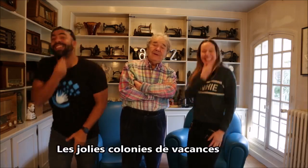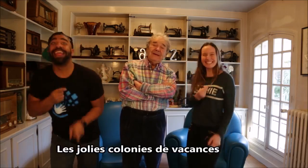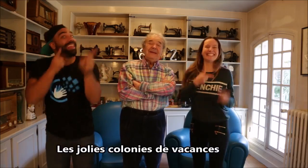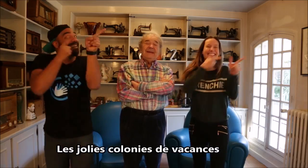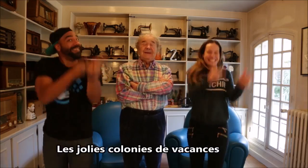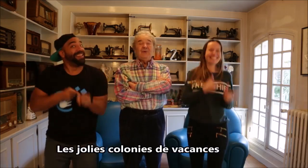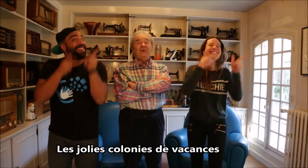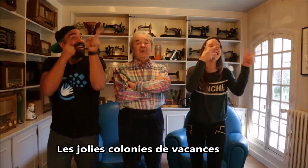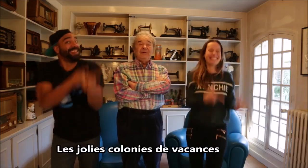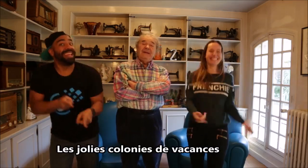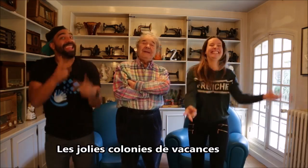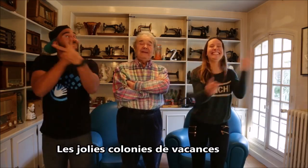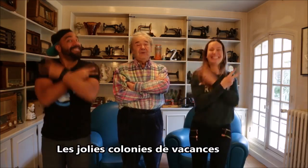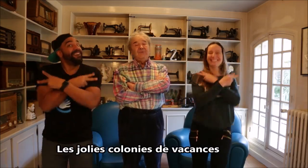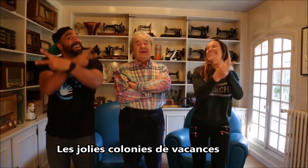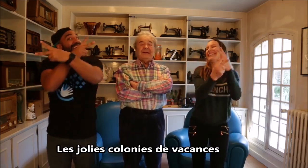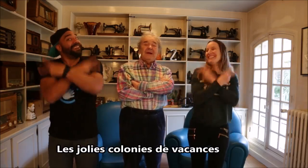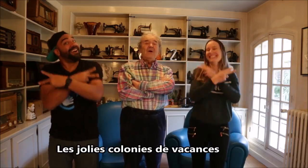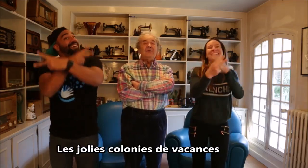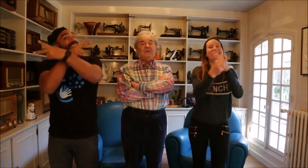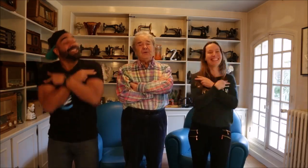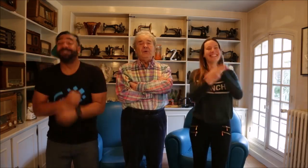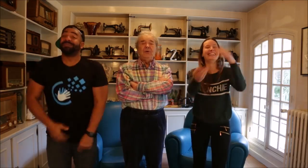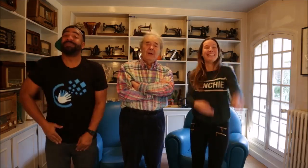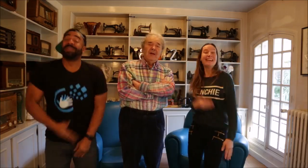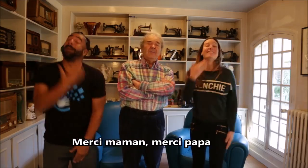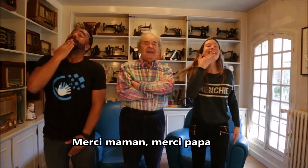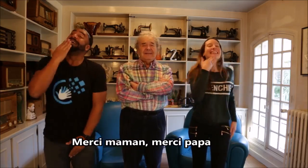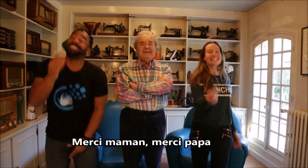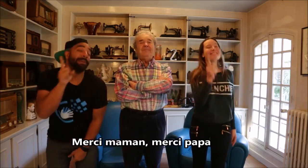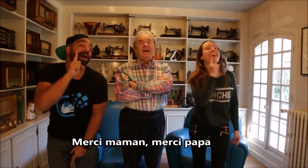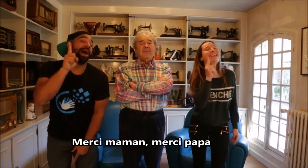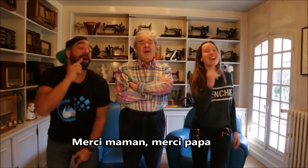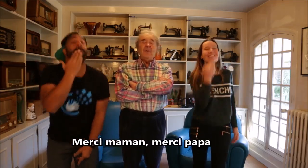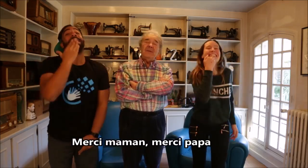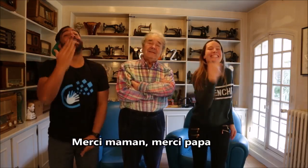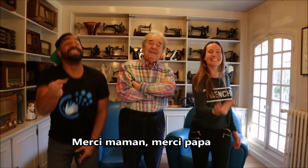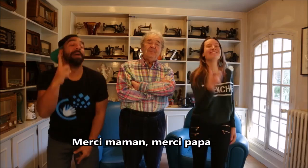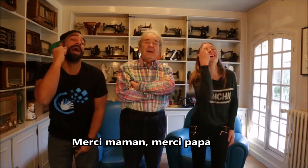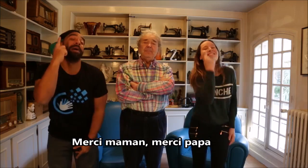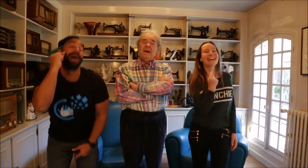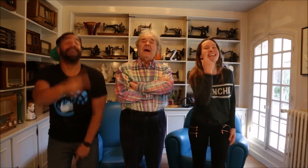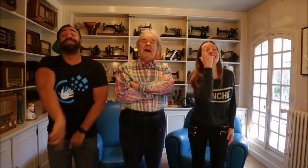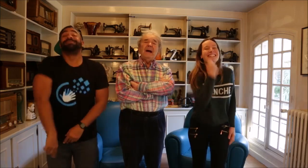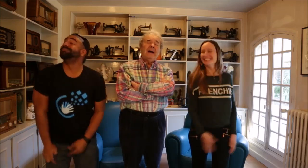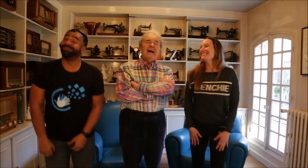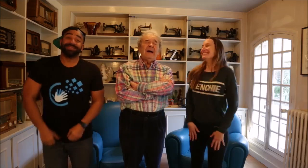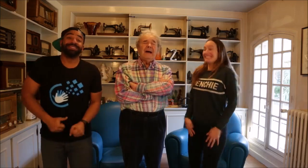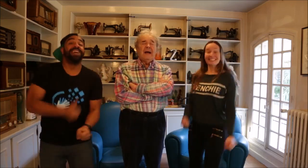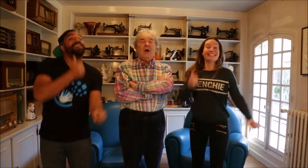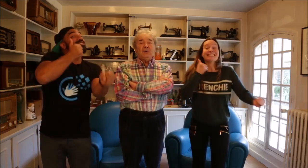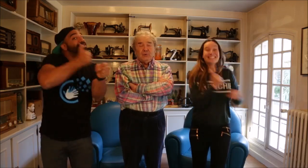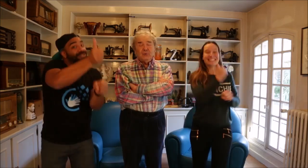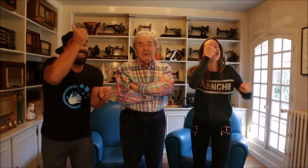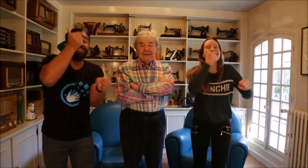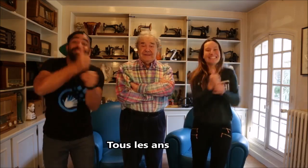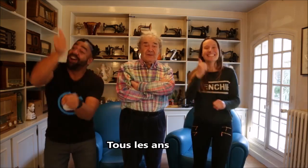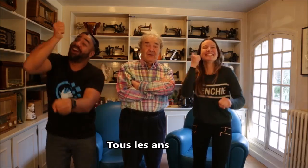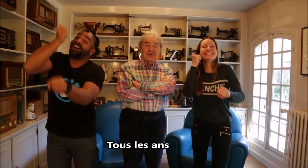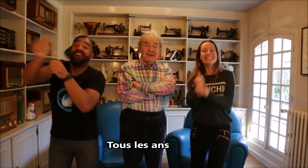Les jolies petites vacances, merci maman, merci papa.